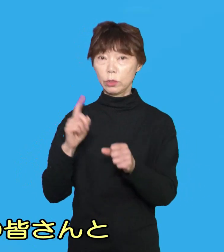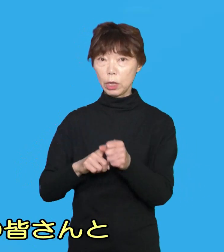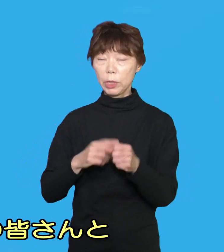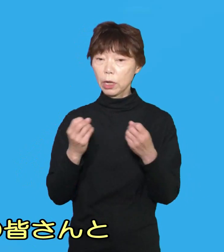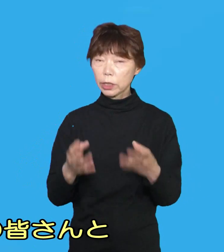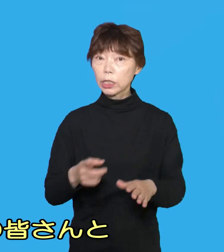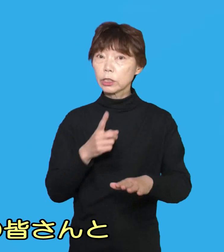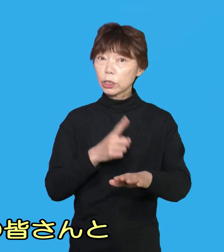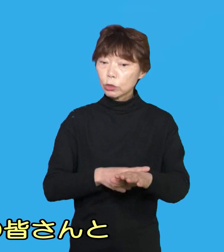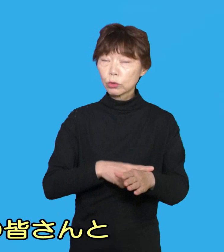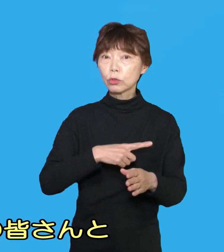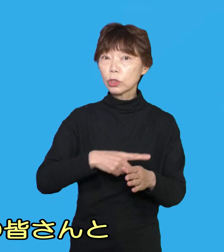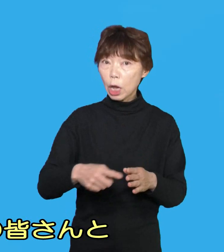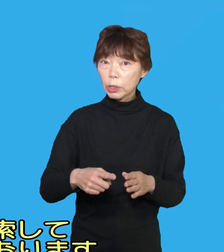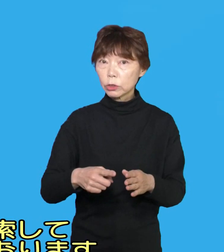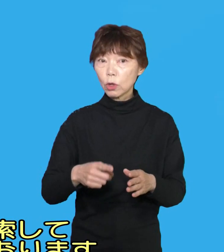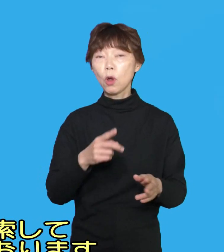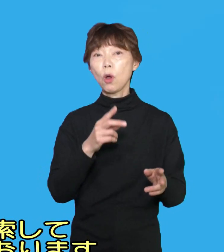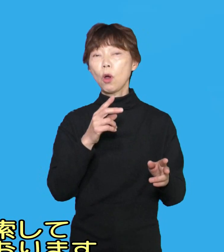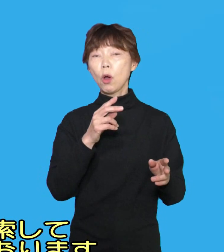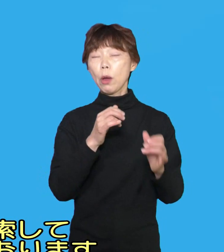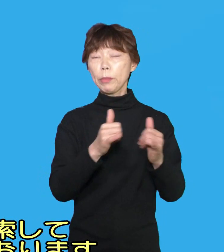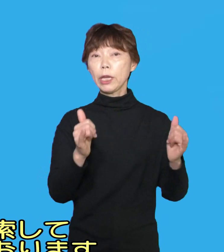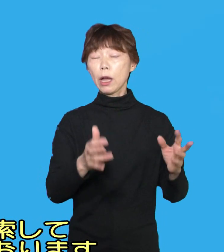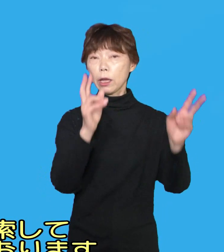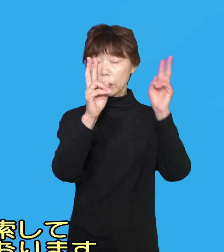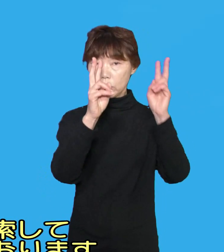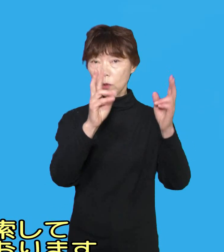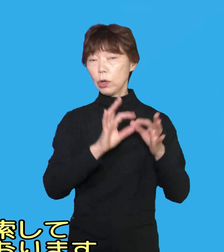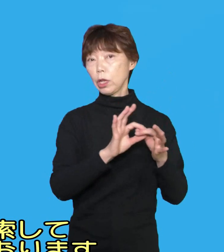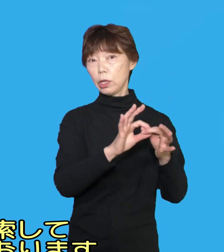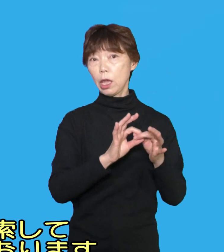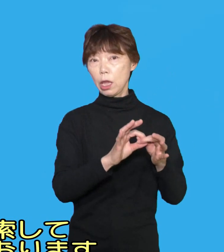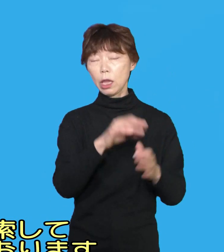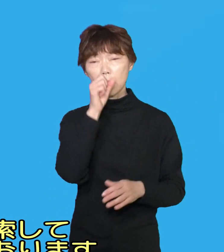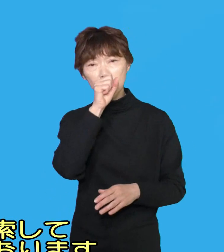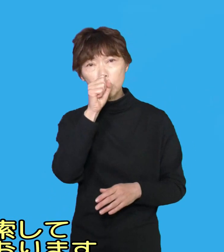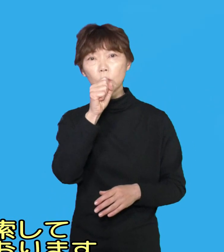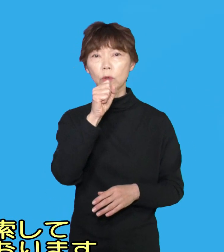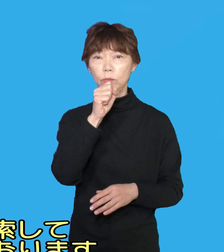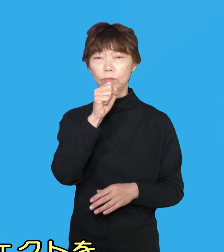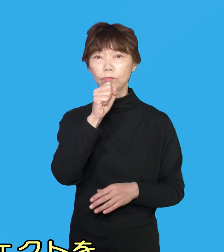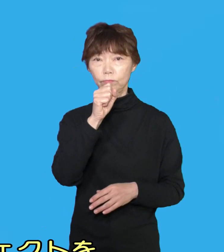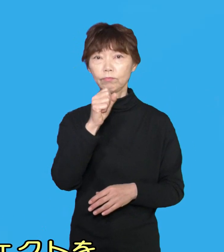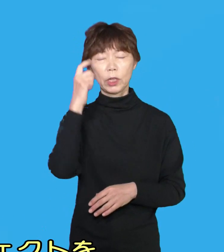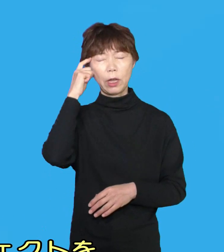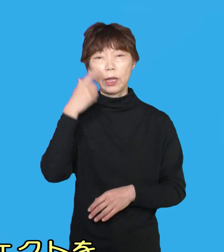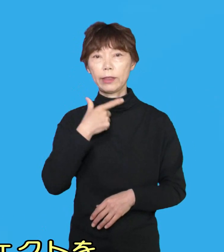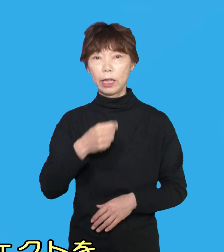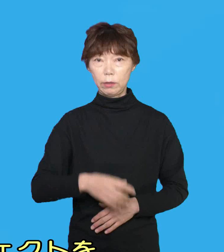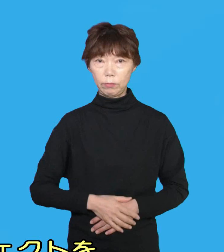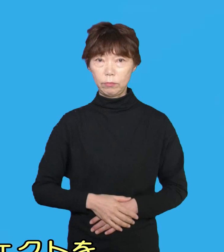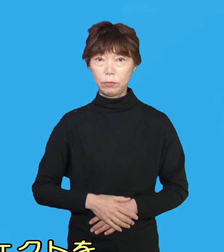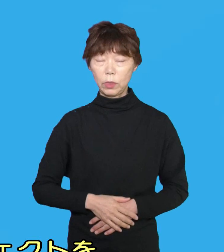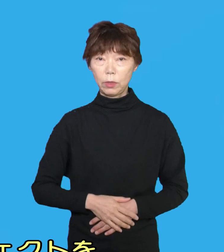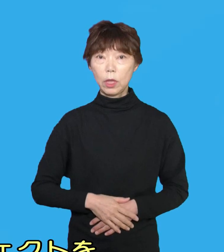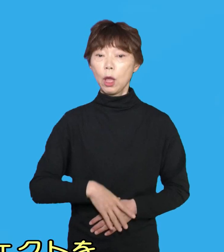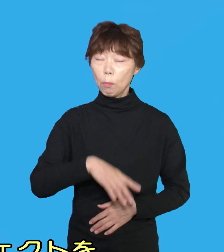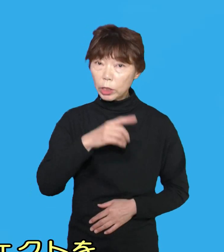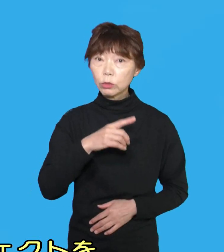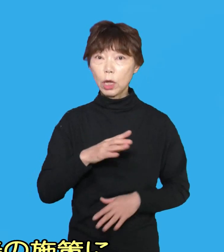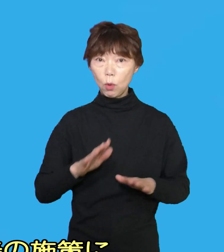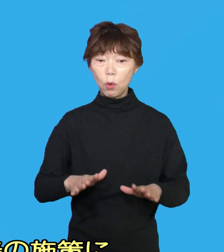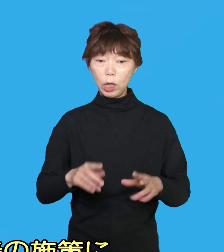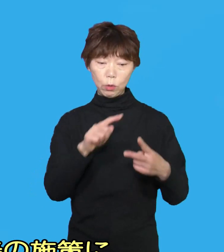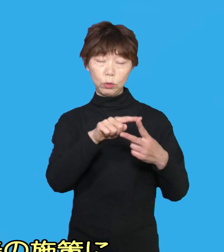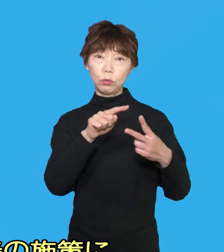どんどん民間企業の皆さんと連携しながら、より良いものを模索をしていきたいと考えております。まずは今回この2つのプロジェク